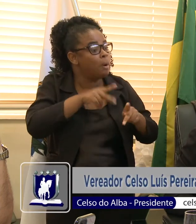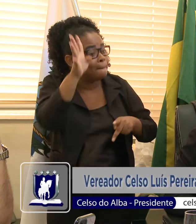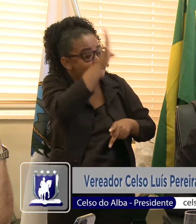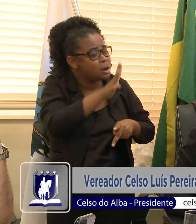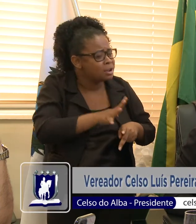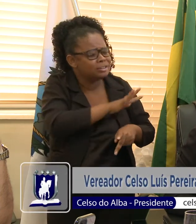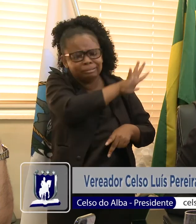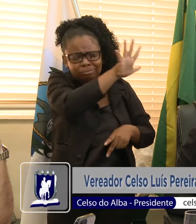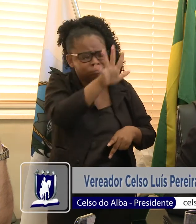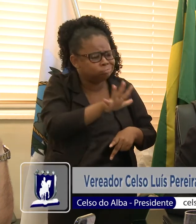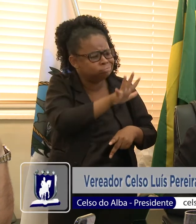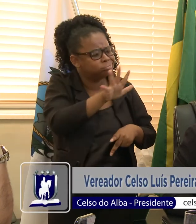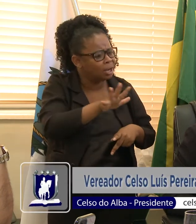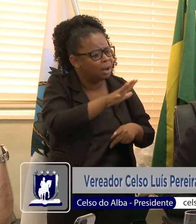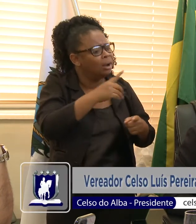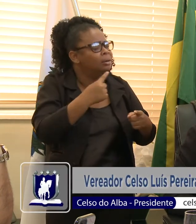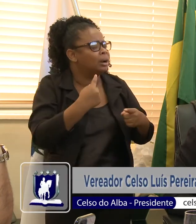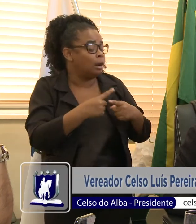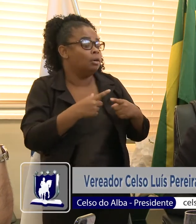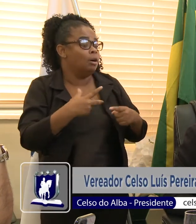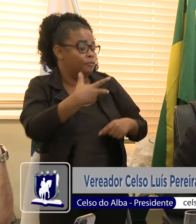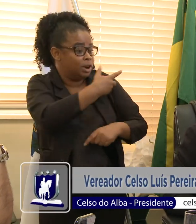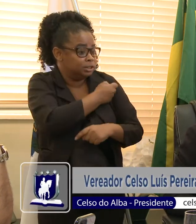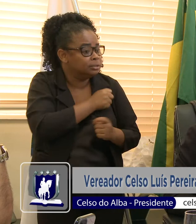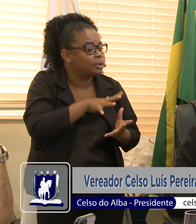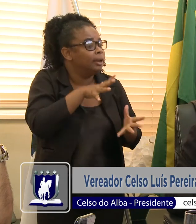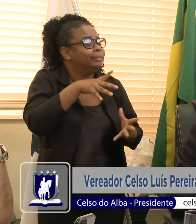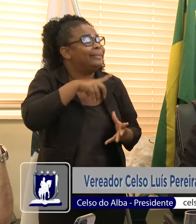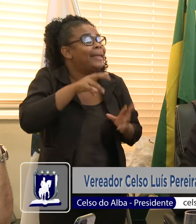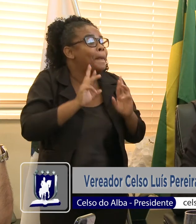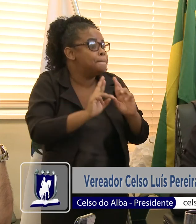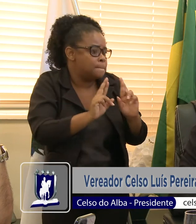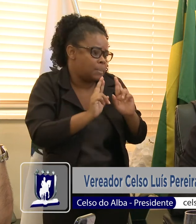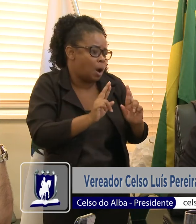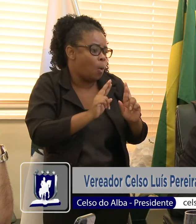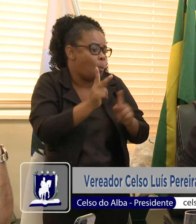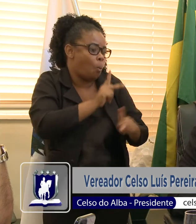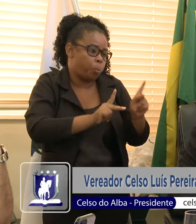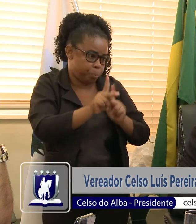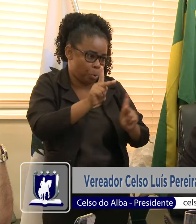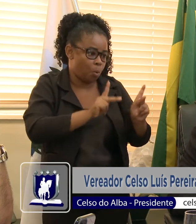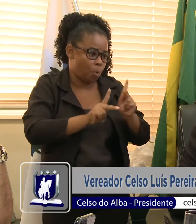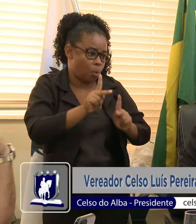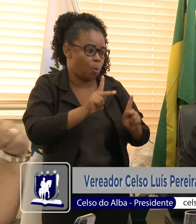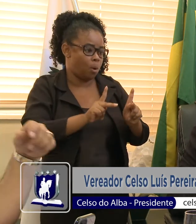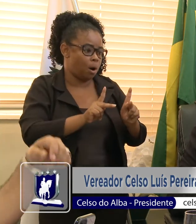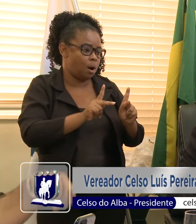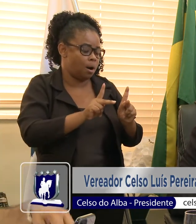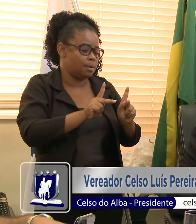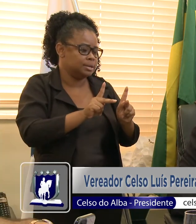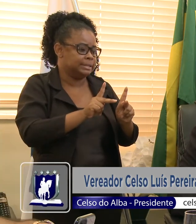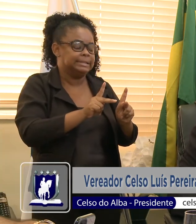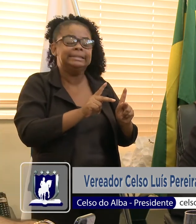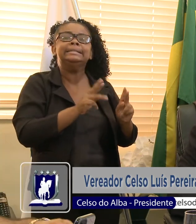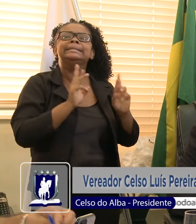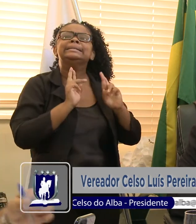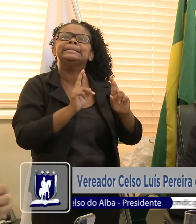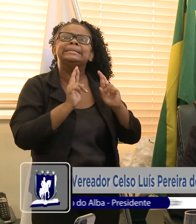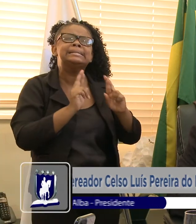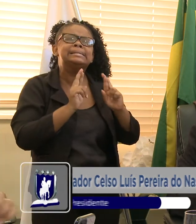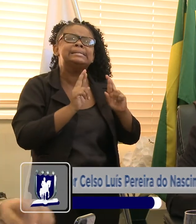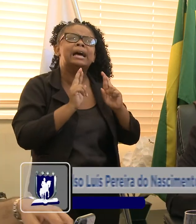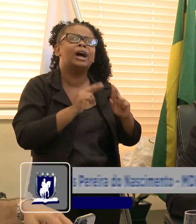Brasil, né, com a chegada da vacina veio a esperança. Então, o povo está muito esperançoso, por